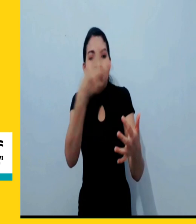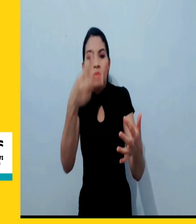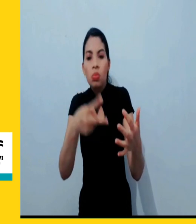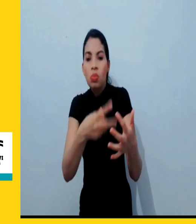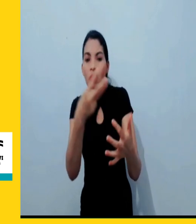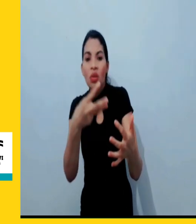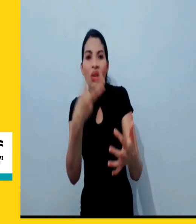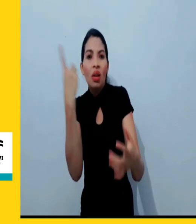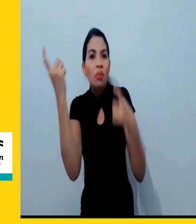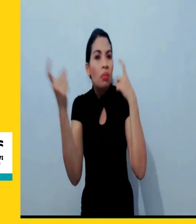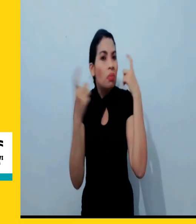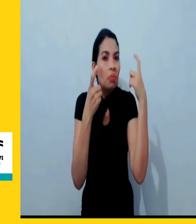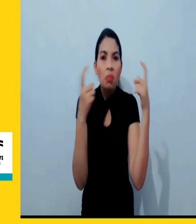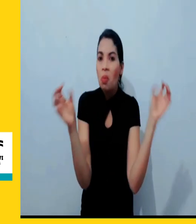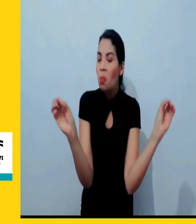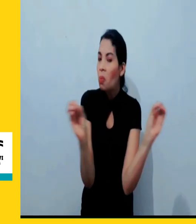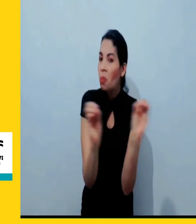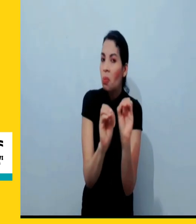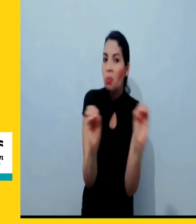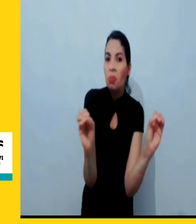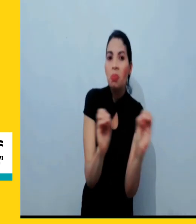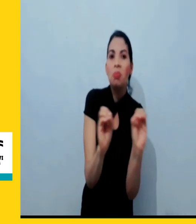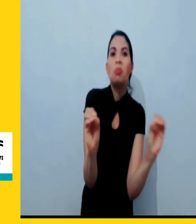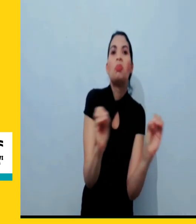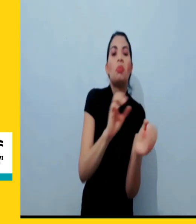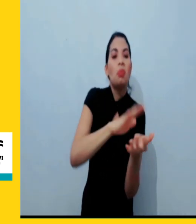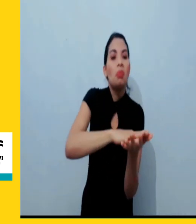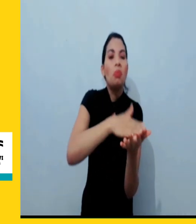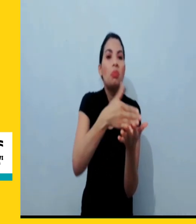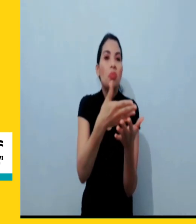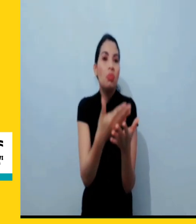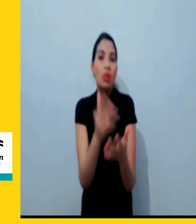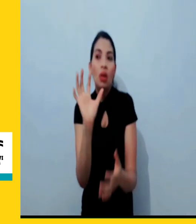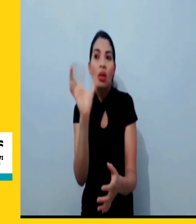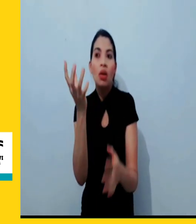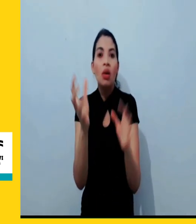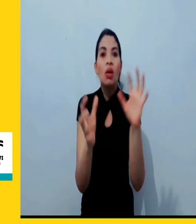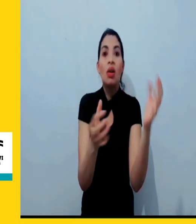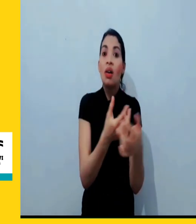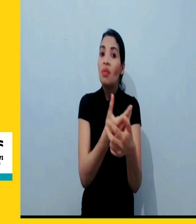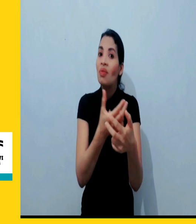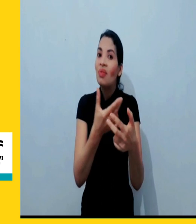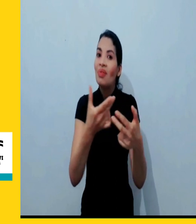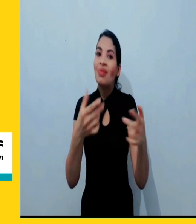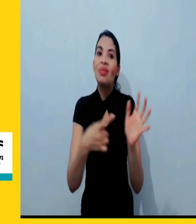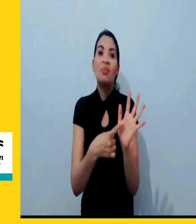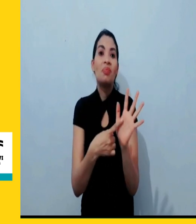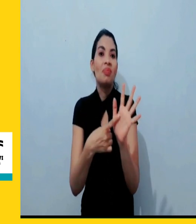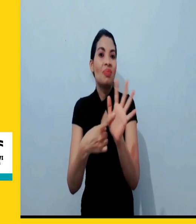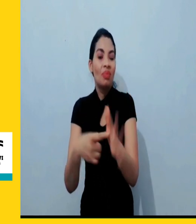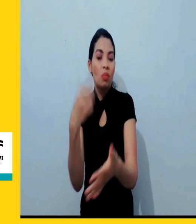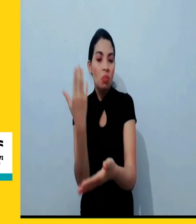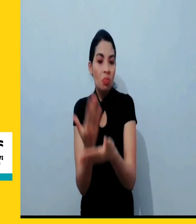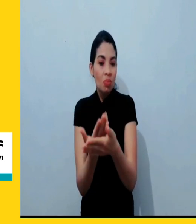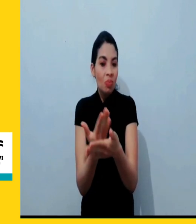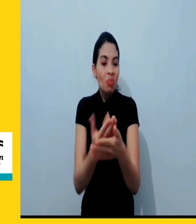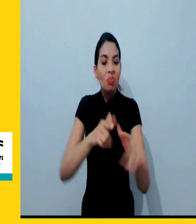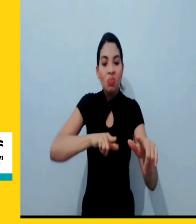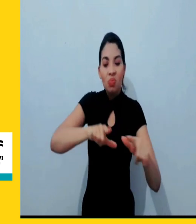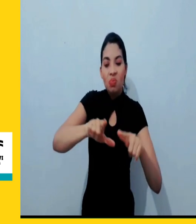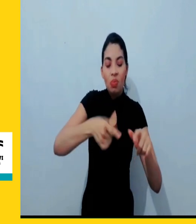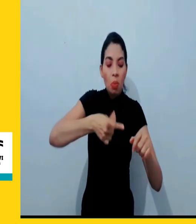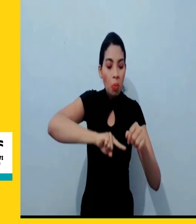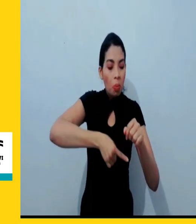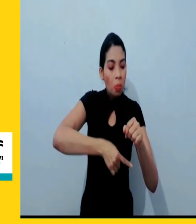quantitativos, tendo em vista a interpretação dos fenômenos, possibilitando assim um estudo